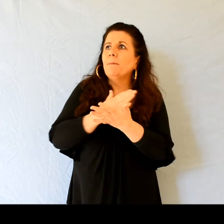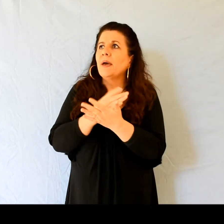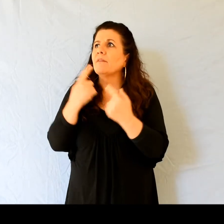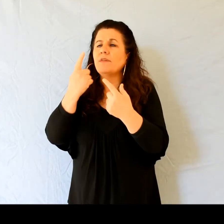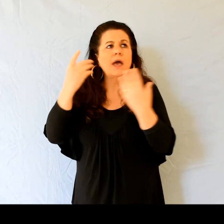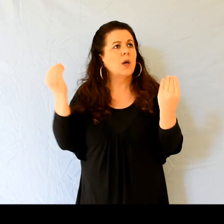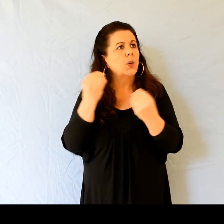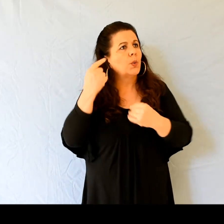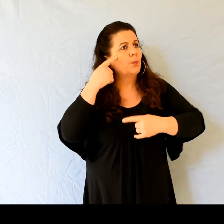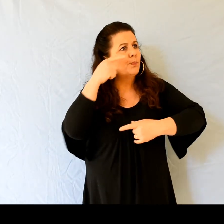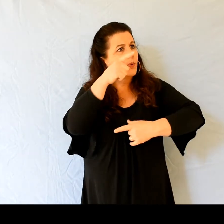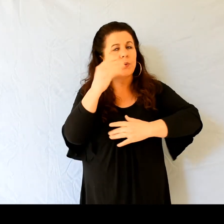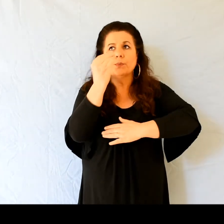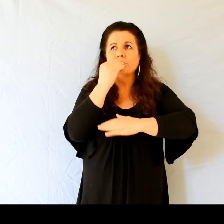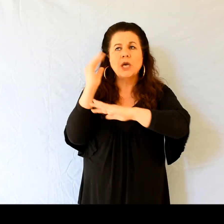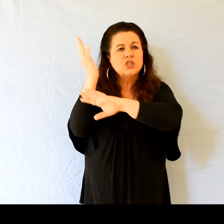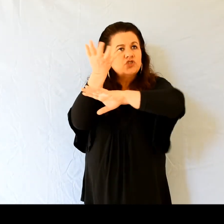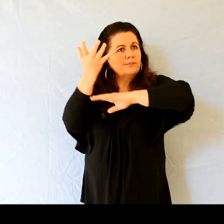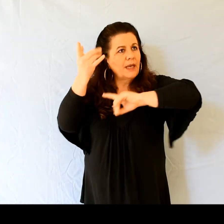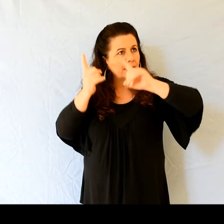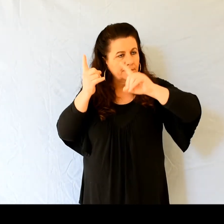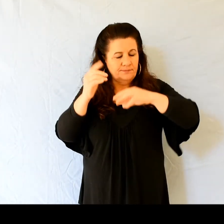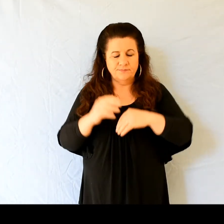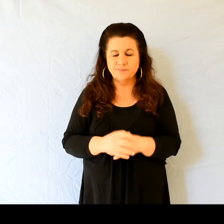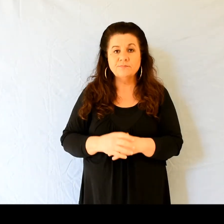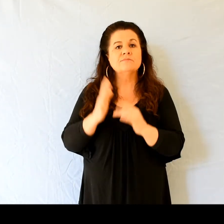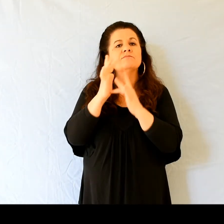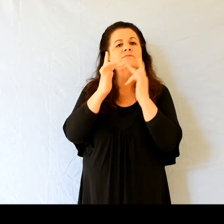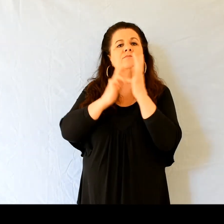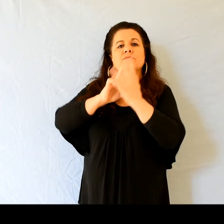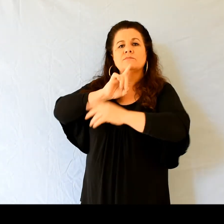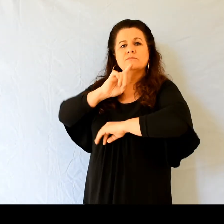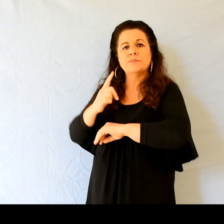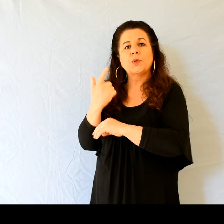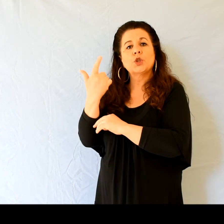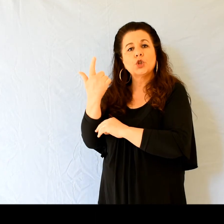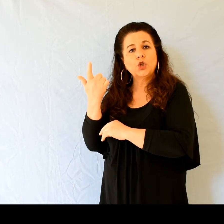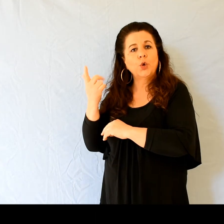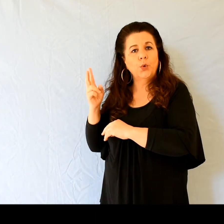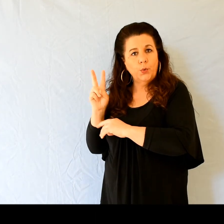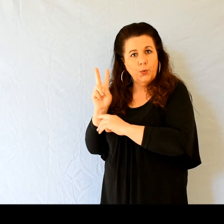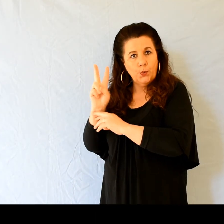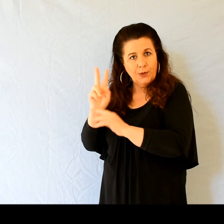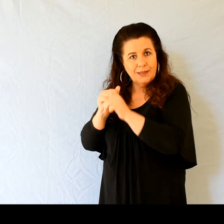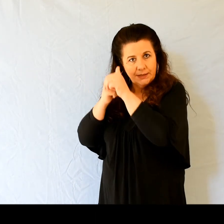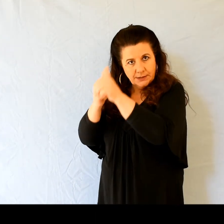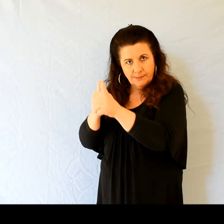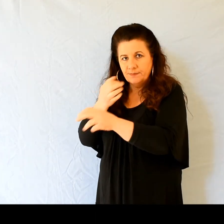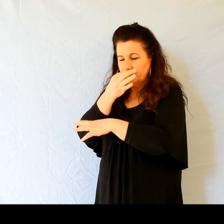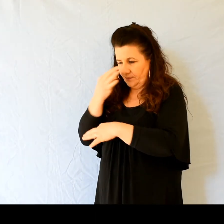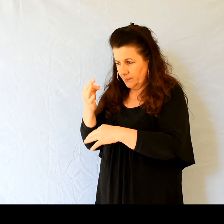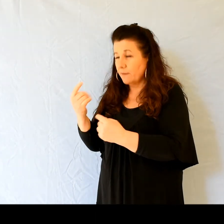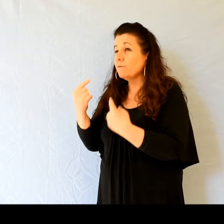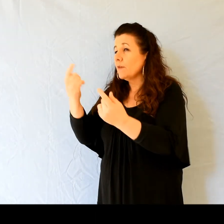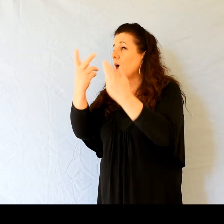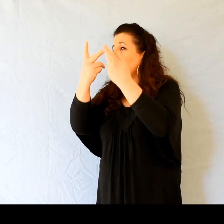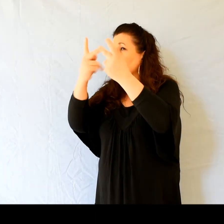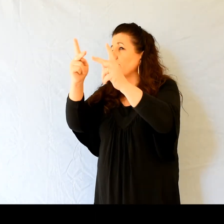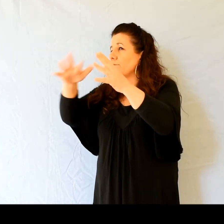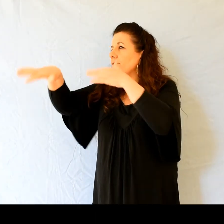Il envoie 2 de ses disciples en leur disant, allez à la ville, un homme portant une cruche